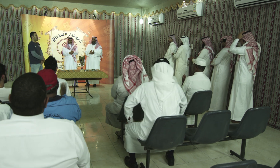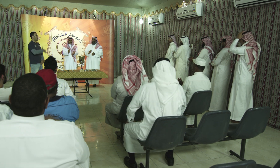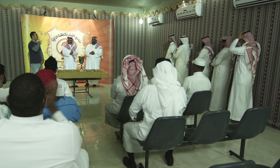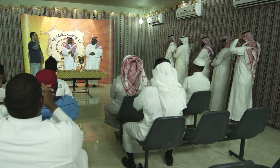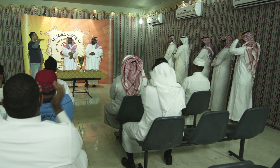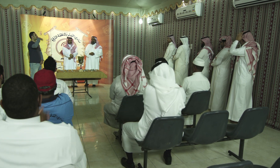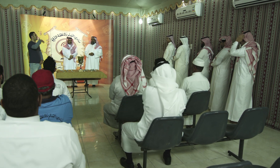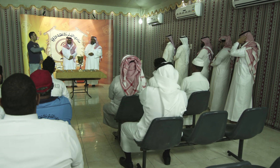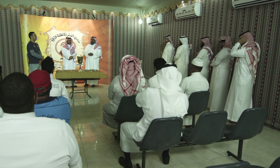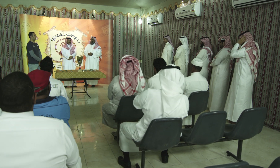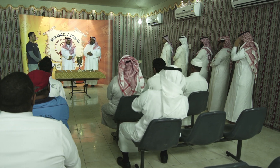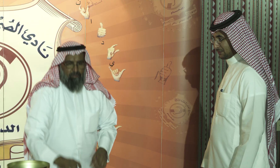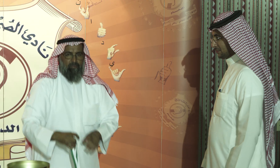عبد الله الزهراني،